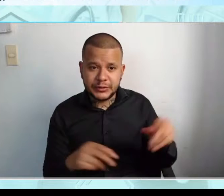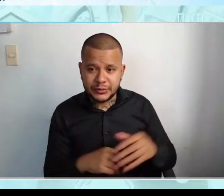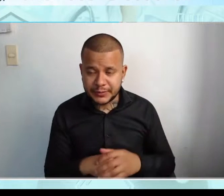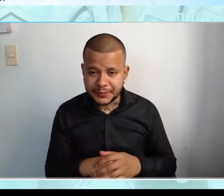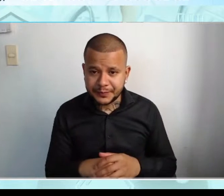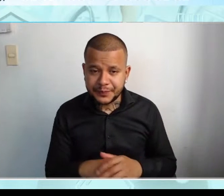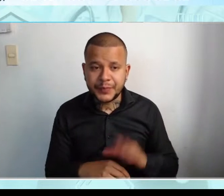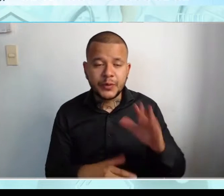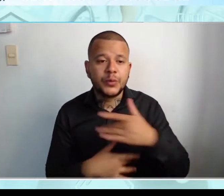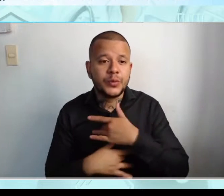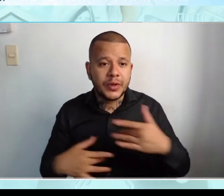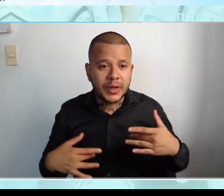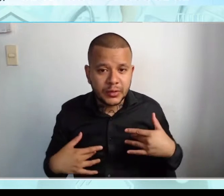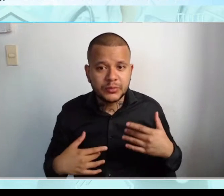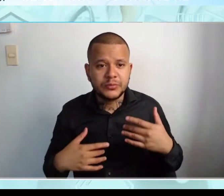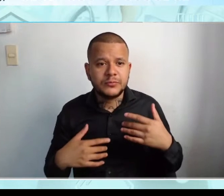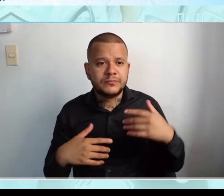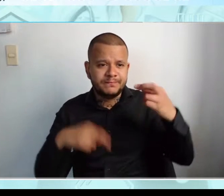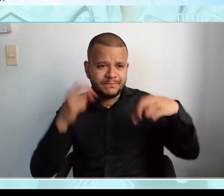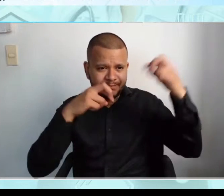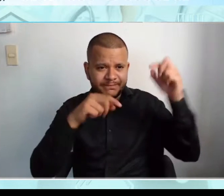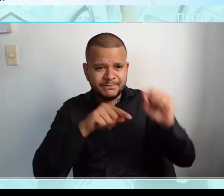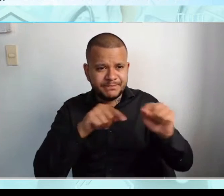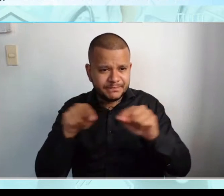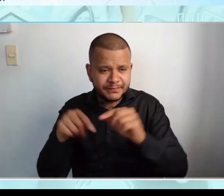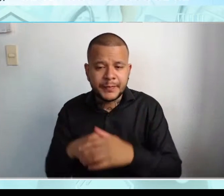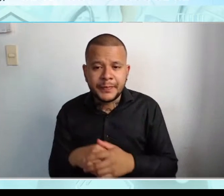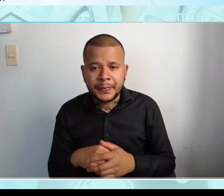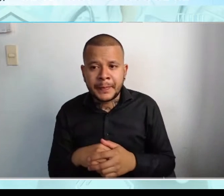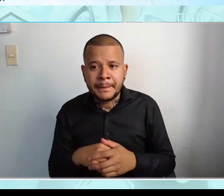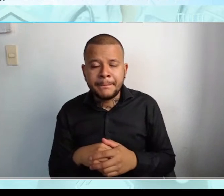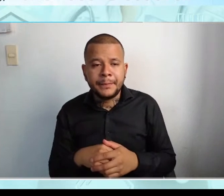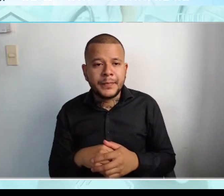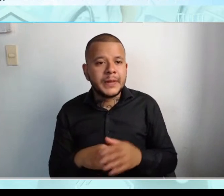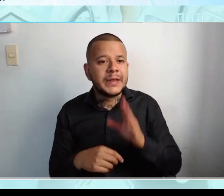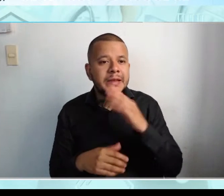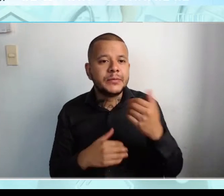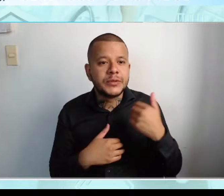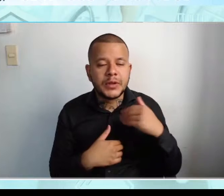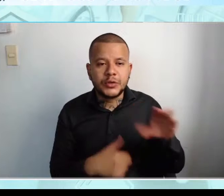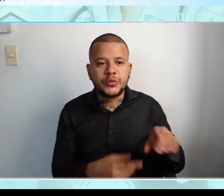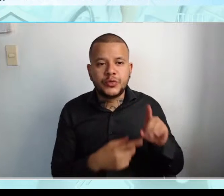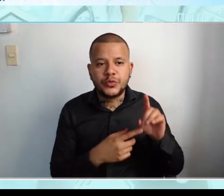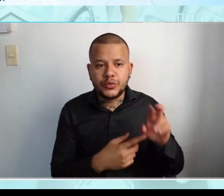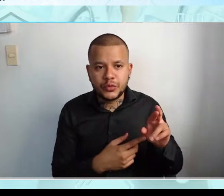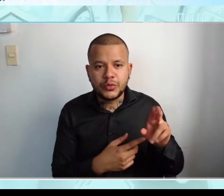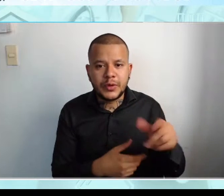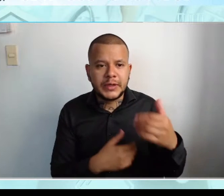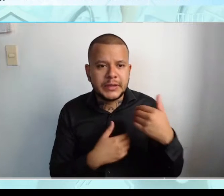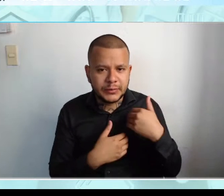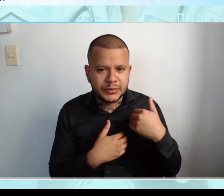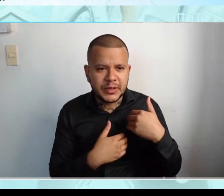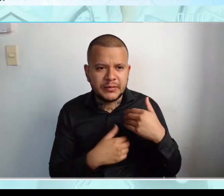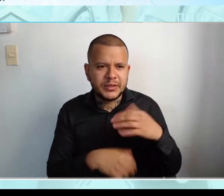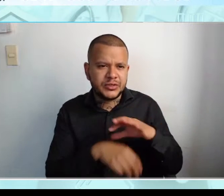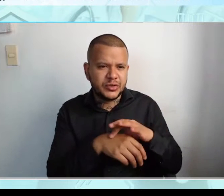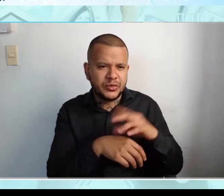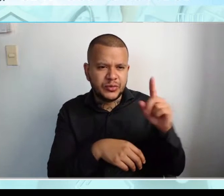salud de las diferentes disciplinas, comandados por un médico general que estuviera en capacidad de